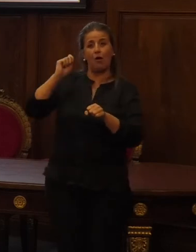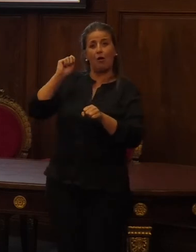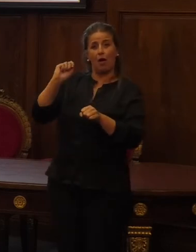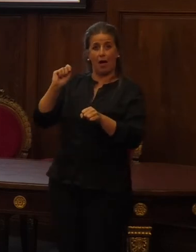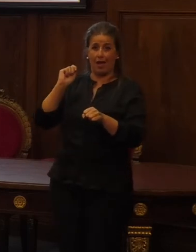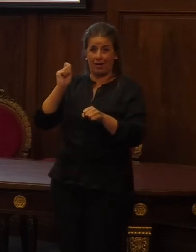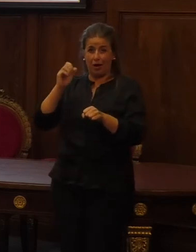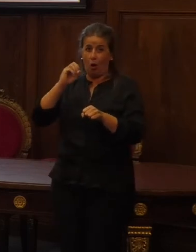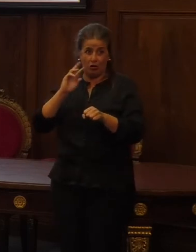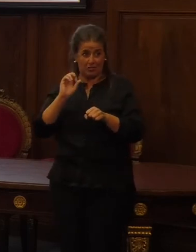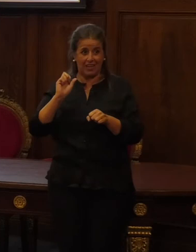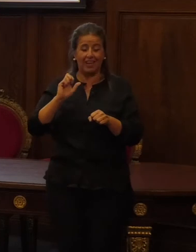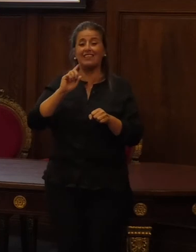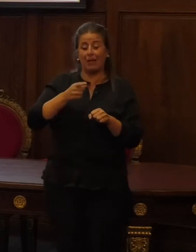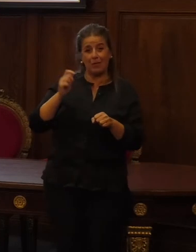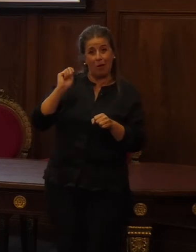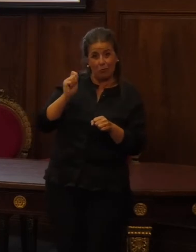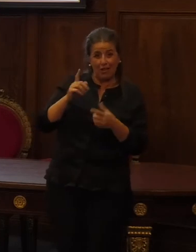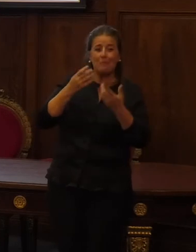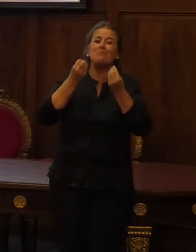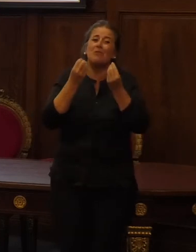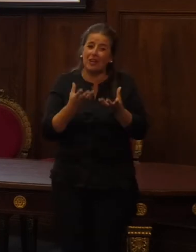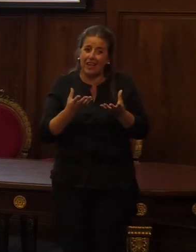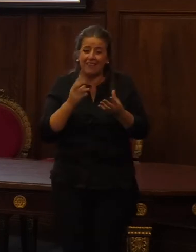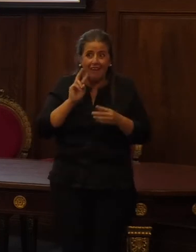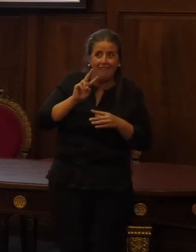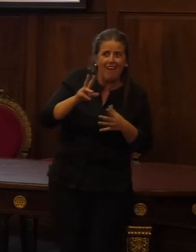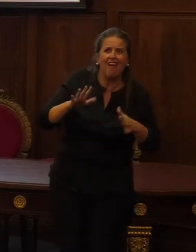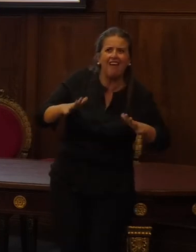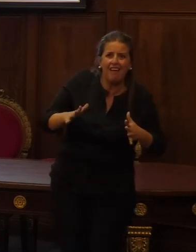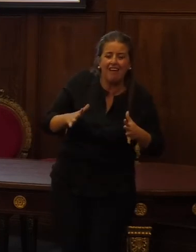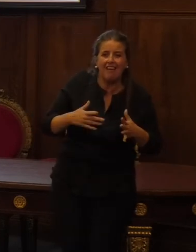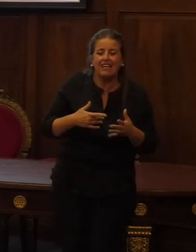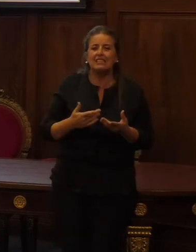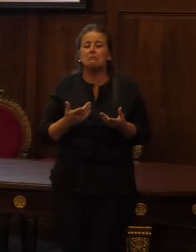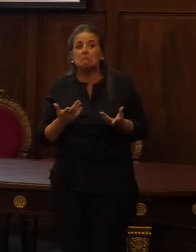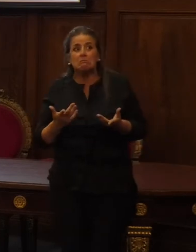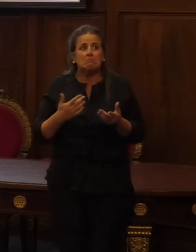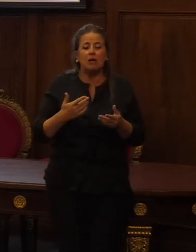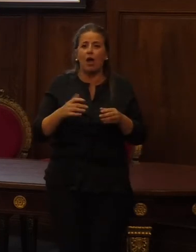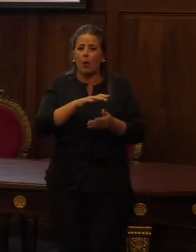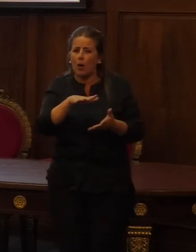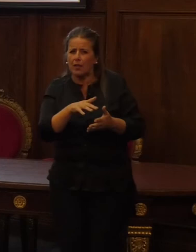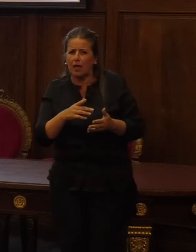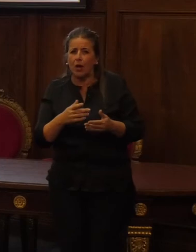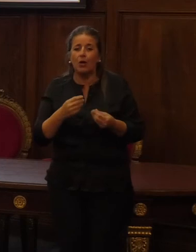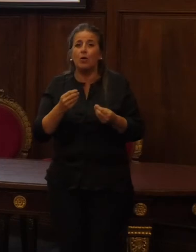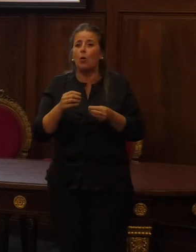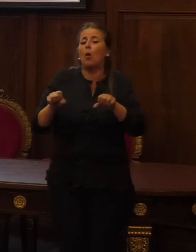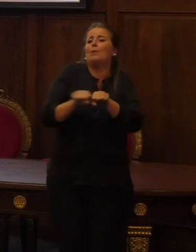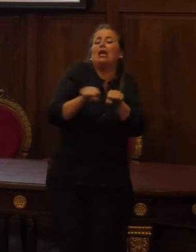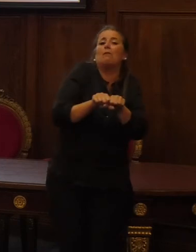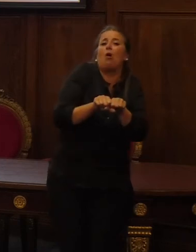UTE. Y nosotros íbamos a ver qué pasaba a algún jardín, o la clínica, o el